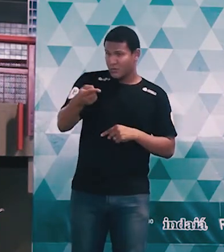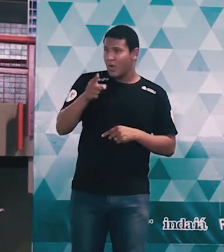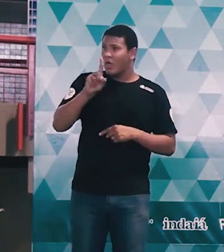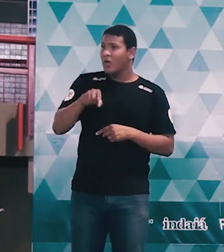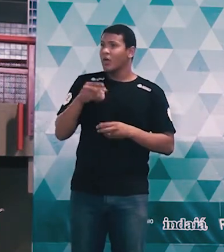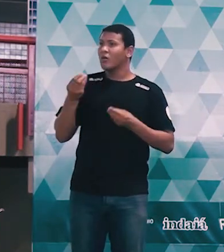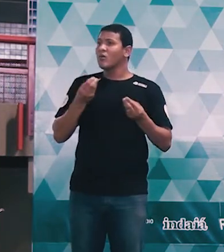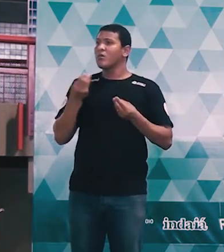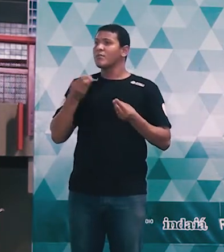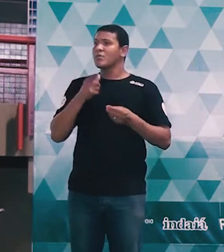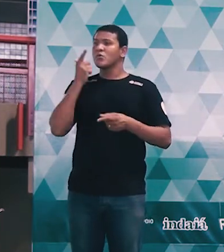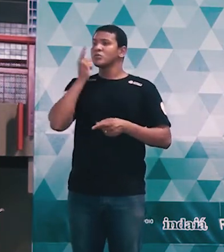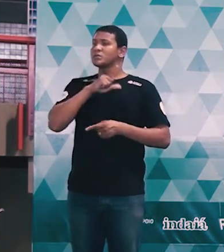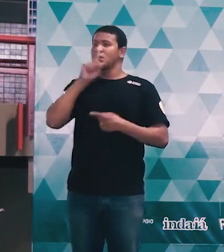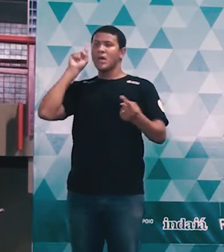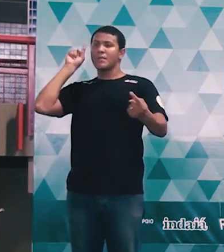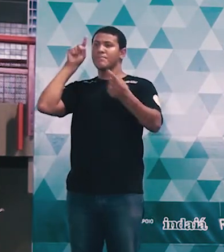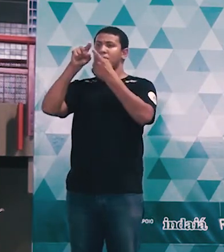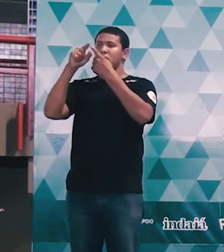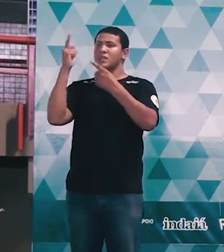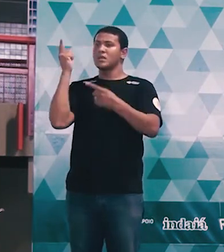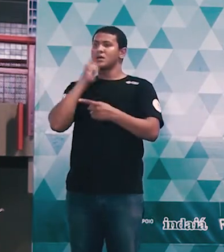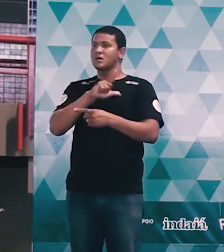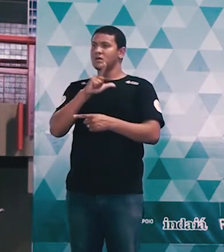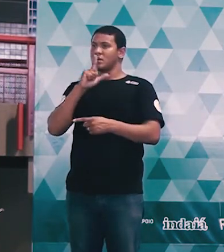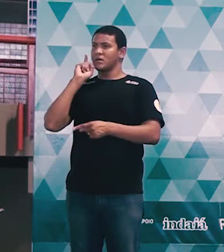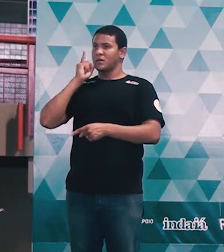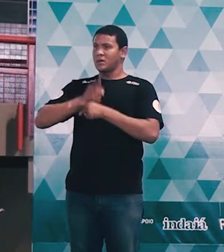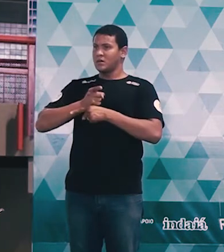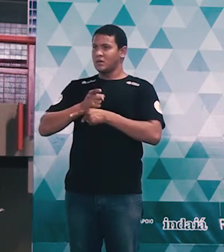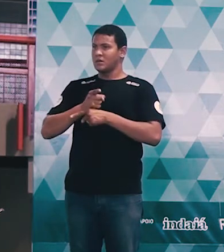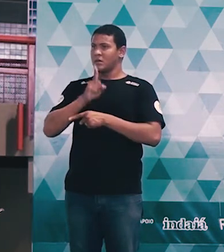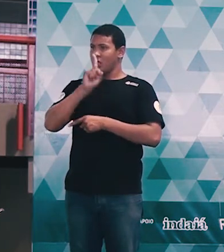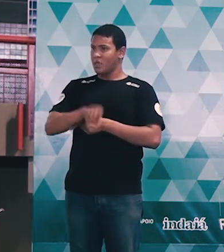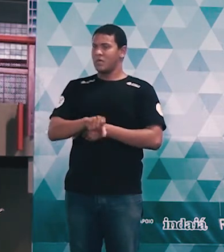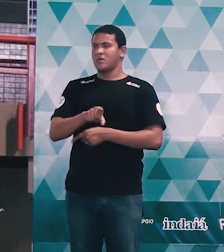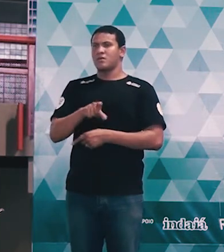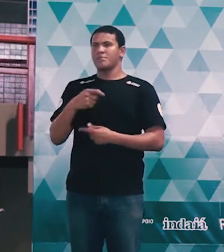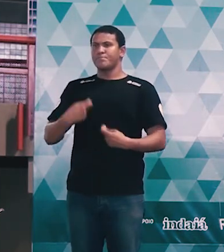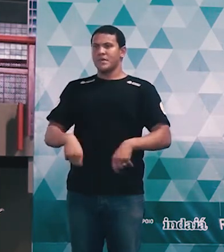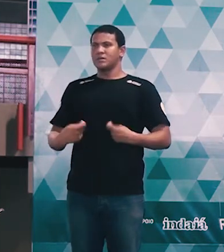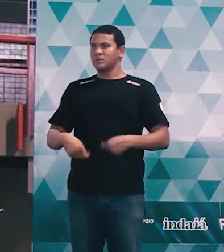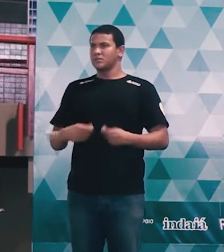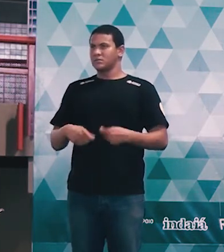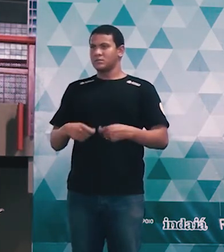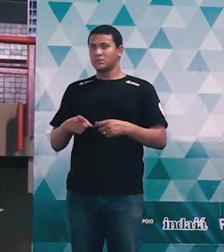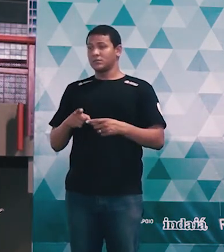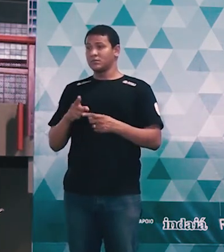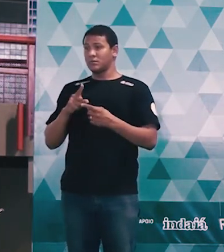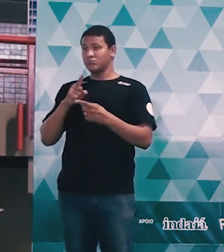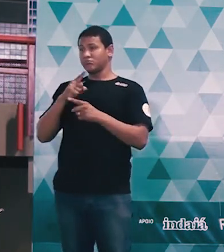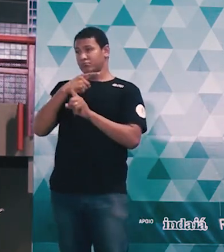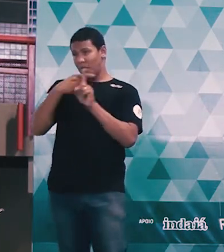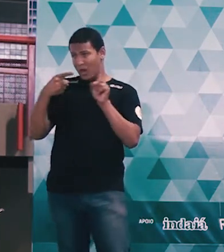a meta dele? Qual é a meta? A meta tem que ser uma média de R$30 mil em venda. Então, como é que eu